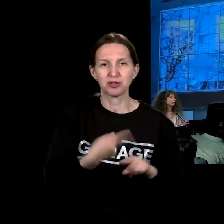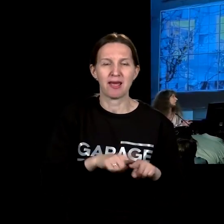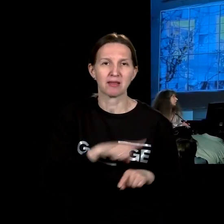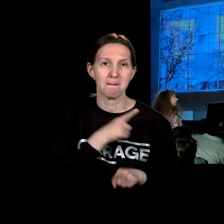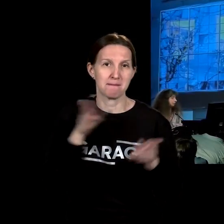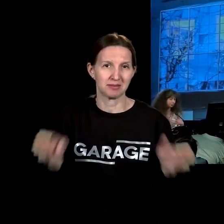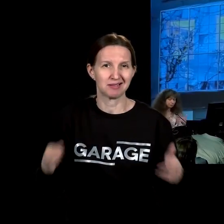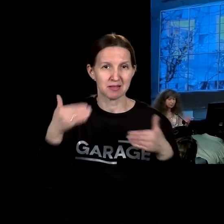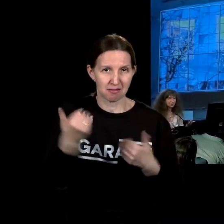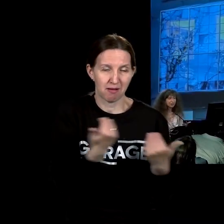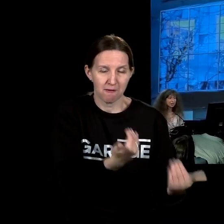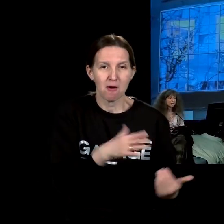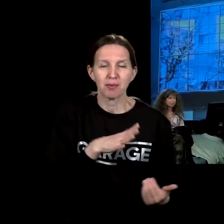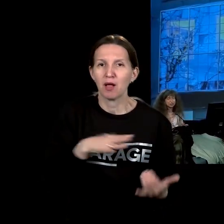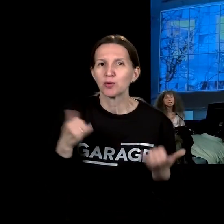таким удивительным